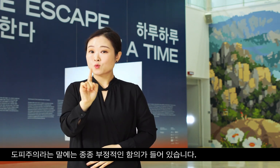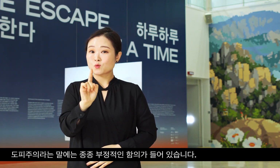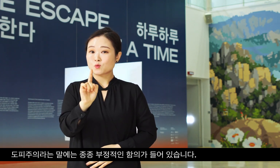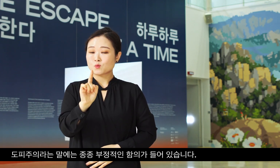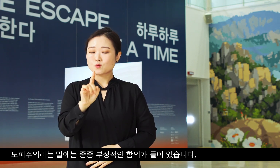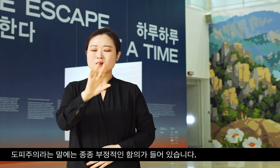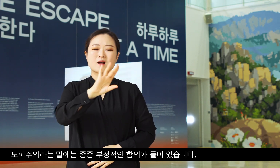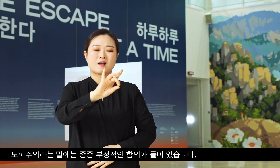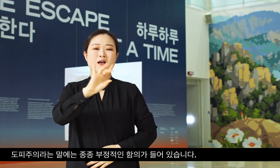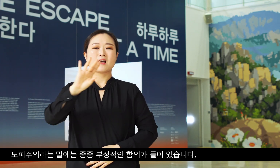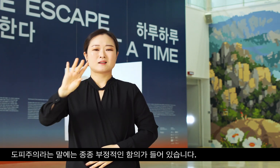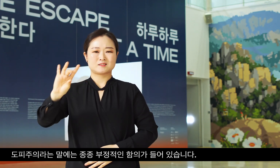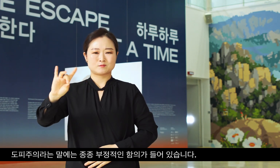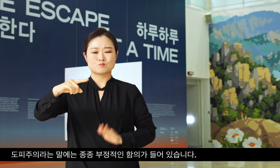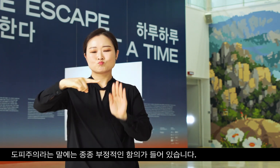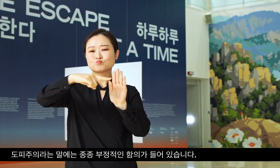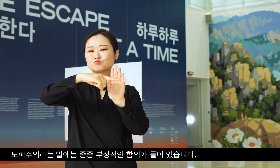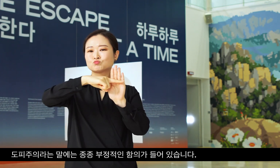종종 부정적인 함의가 들어 있습니다.